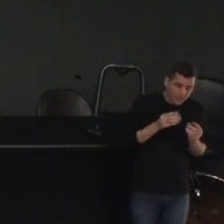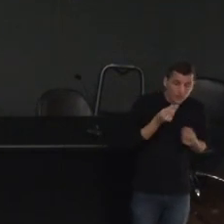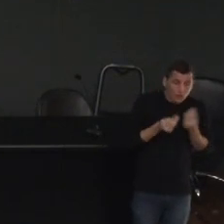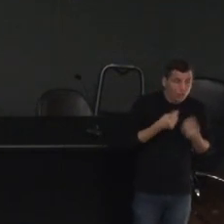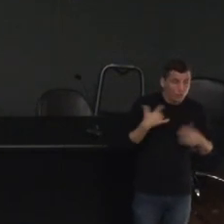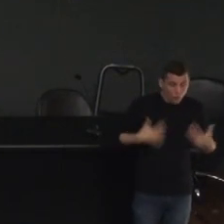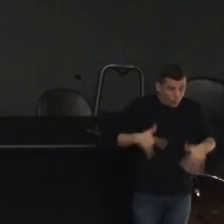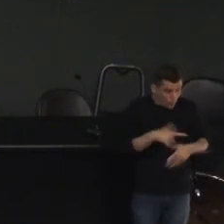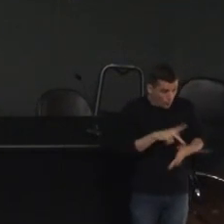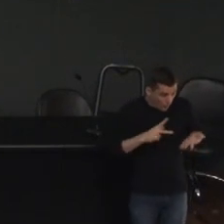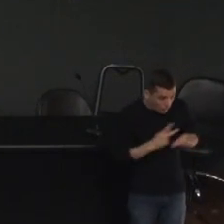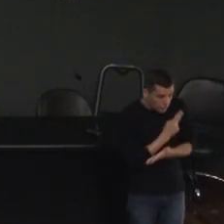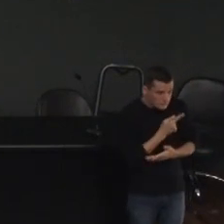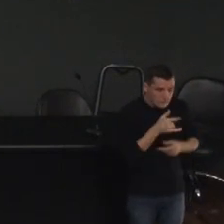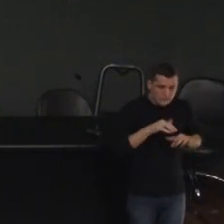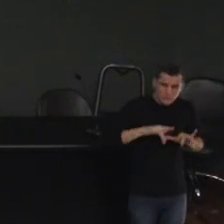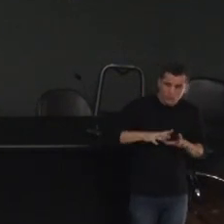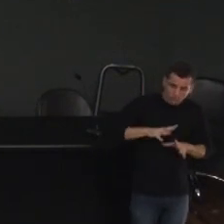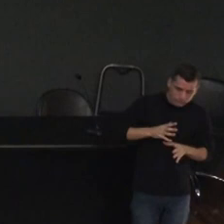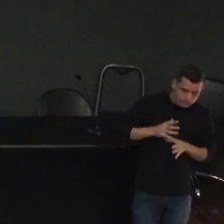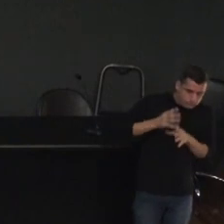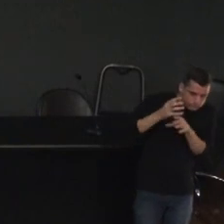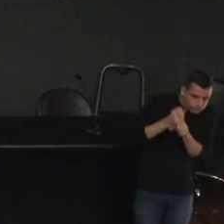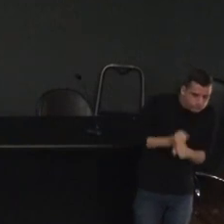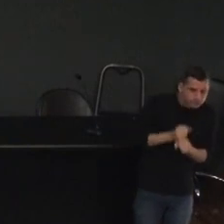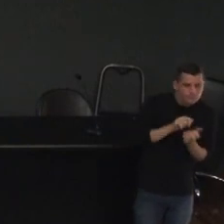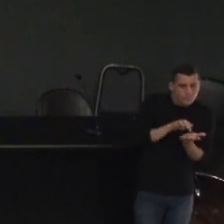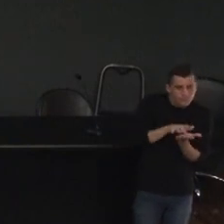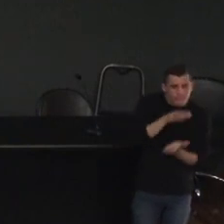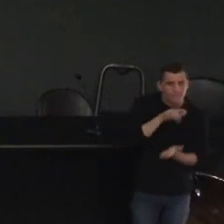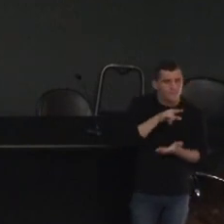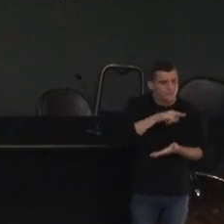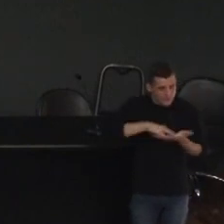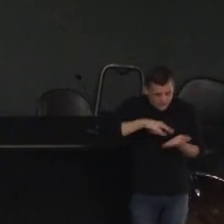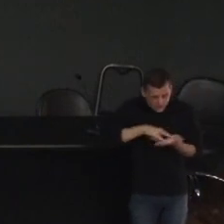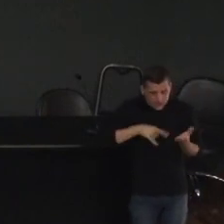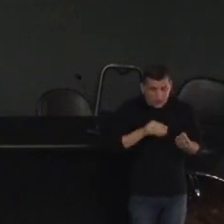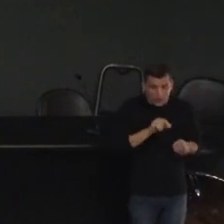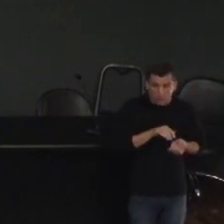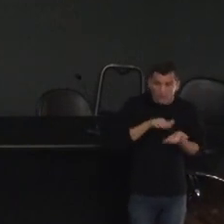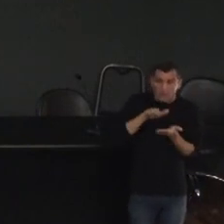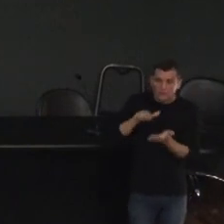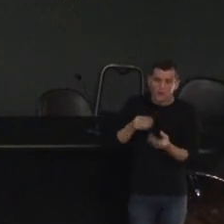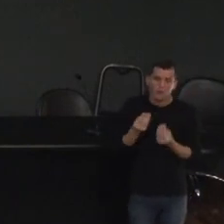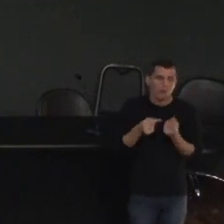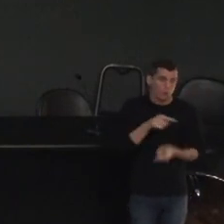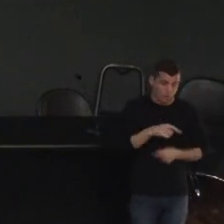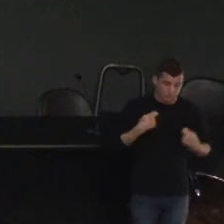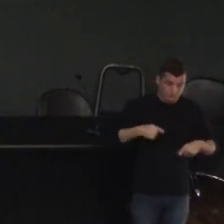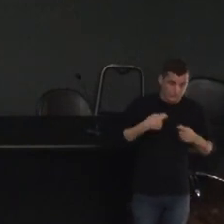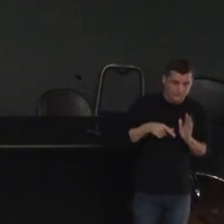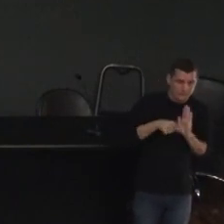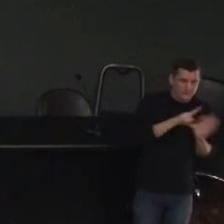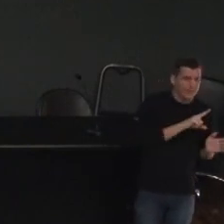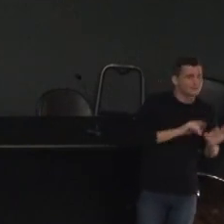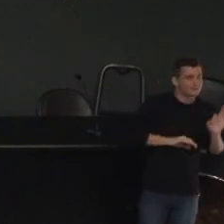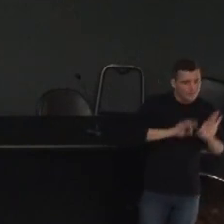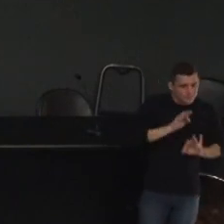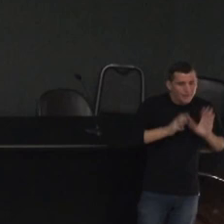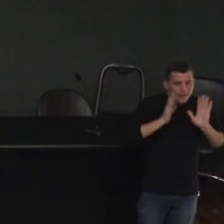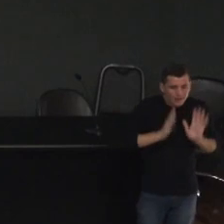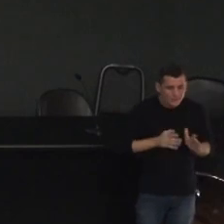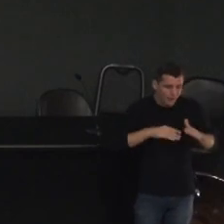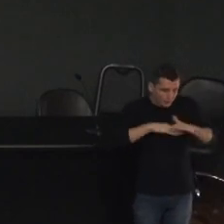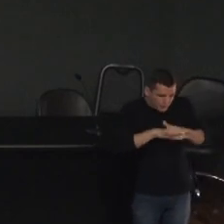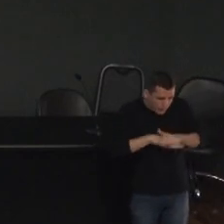ao incidentes seja feita de maneira adequada então este prazo aqui né é muito importante e o prazo pode ser em dobro para